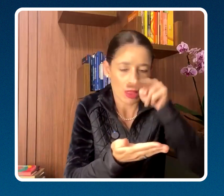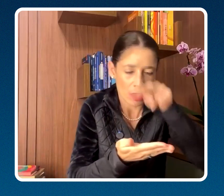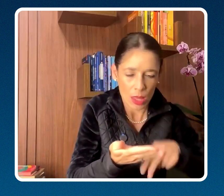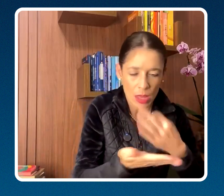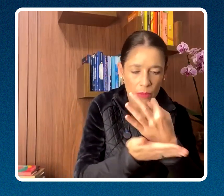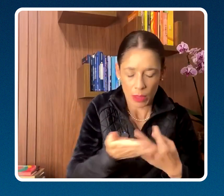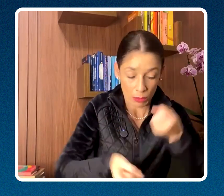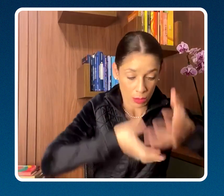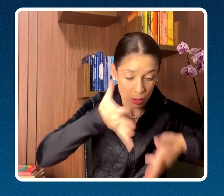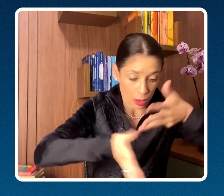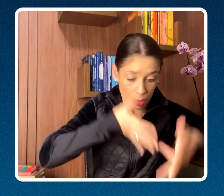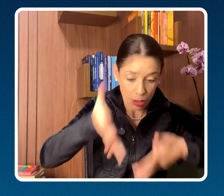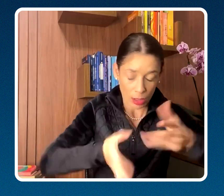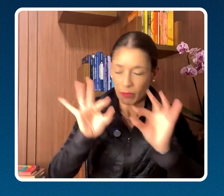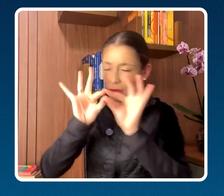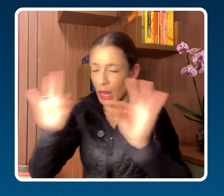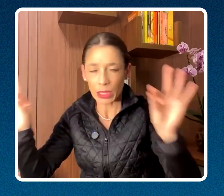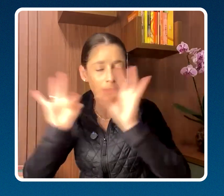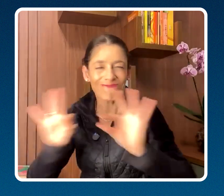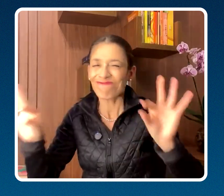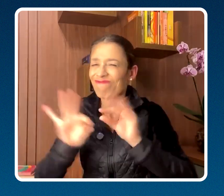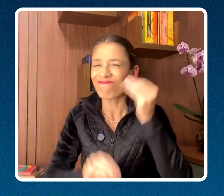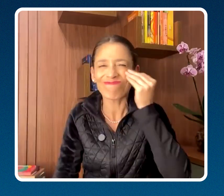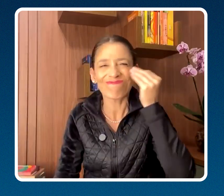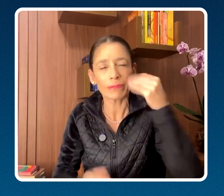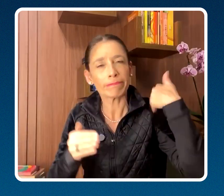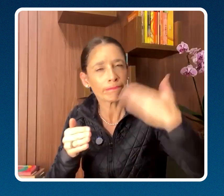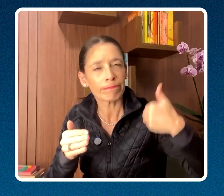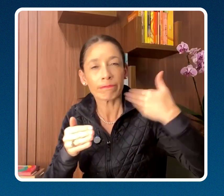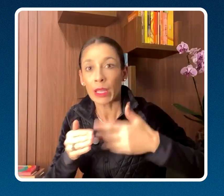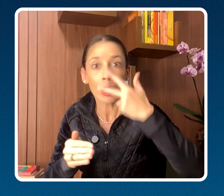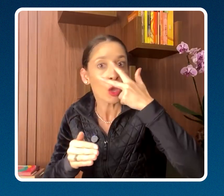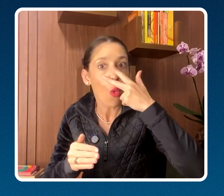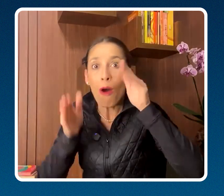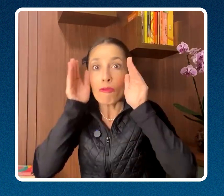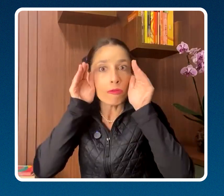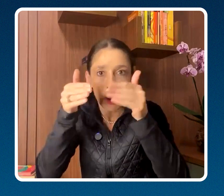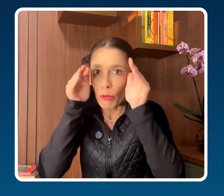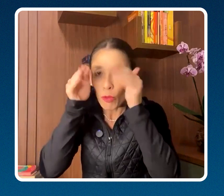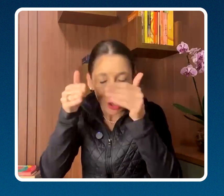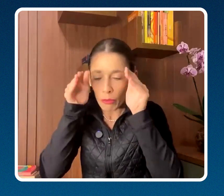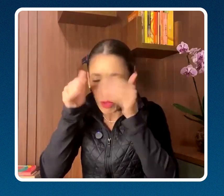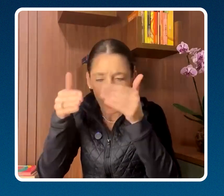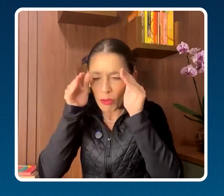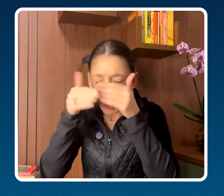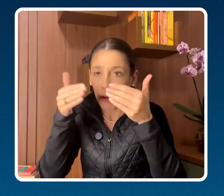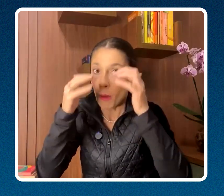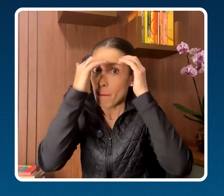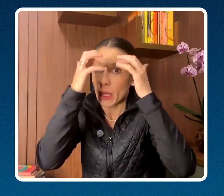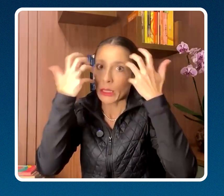sinalizando, fazia frase e fiquei naquela, tipo uma paranoia, chega a mente cansada. Ok, eu